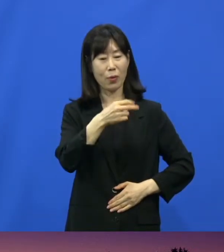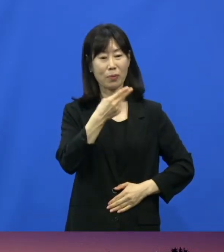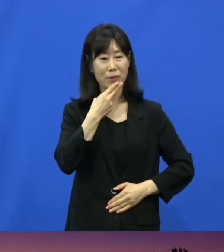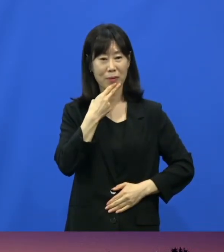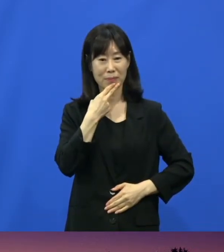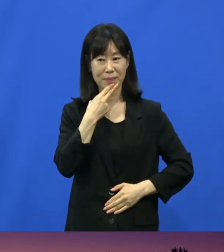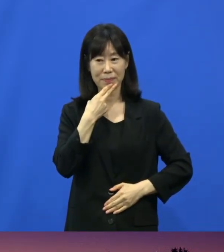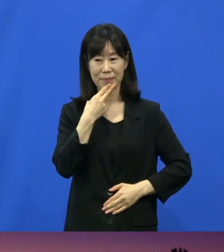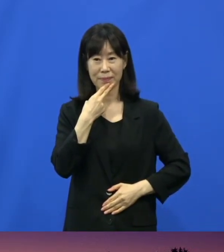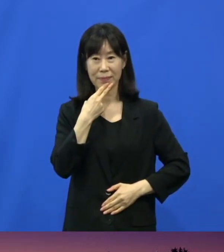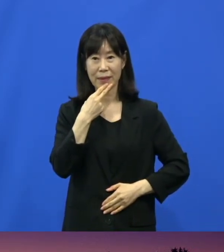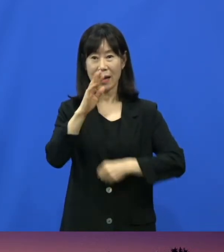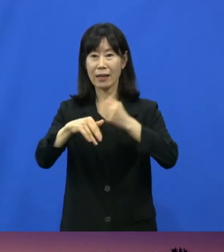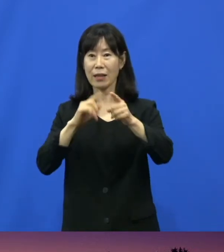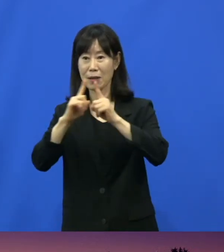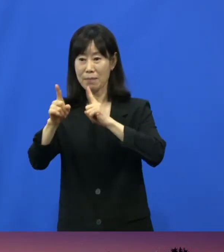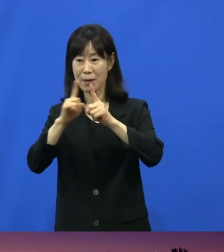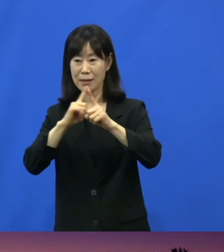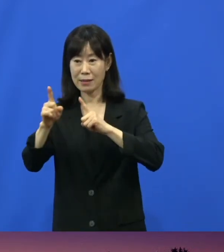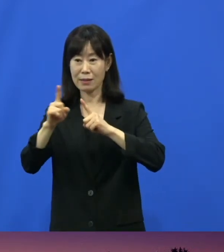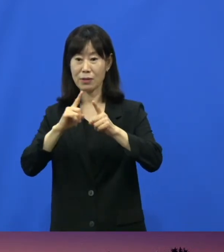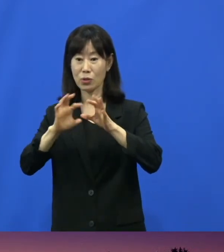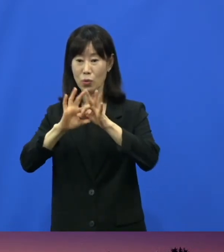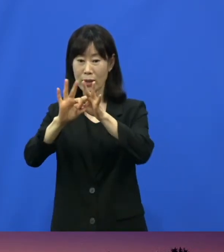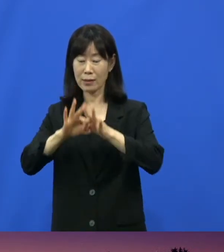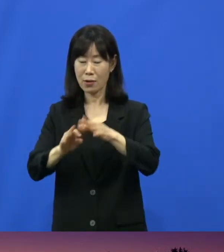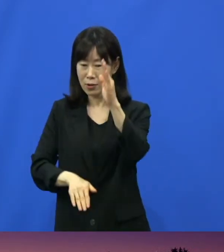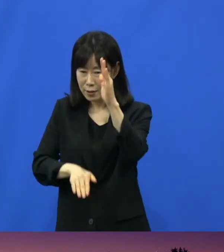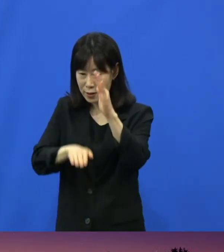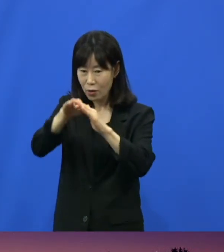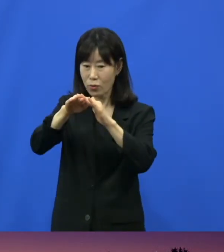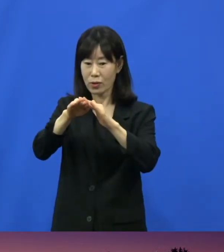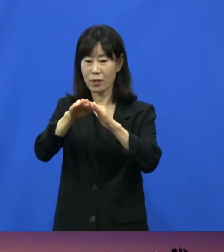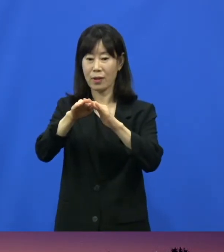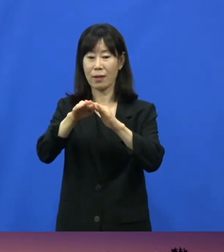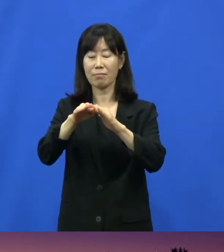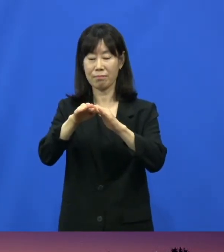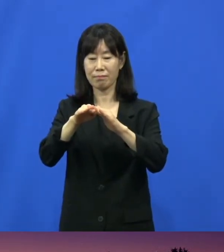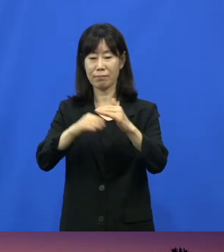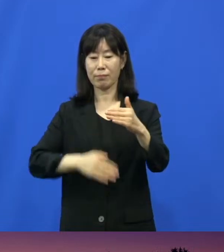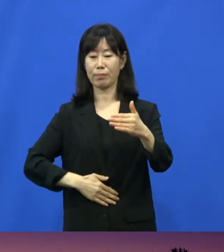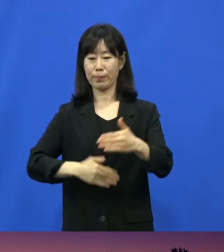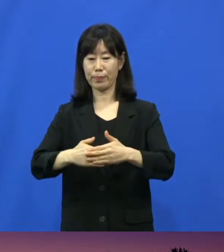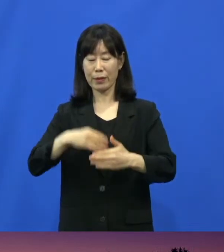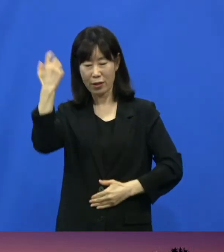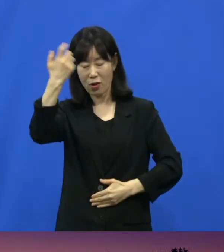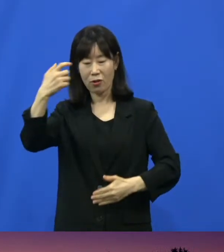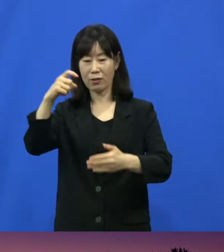채워져요. 말씀을 먹어야 채워져요.